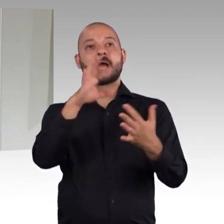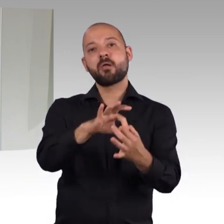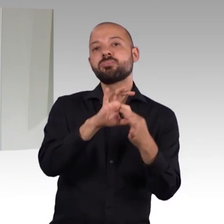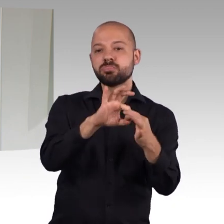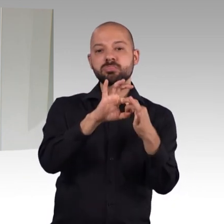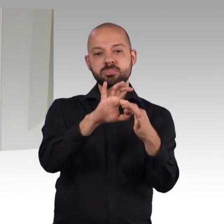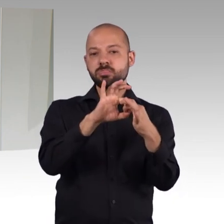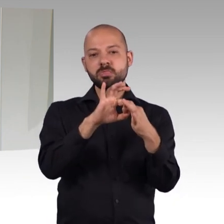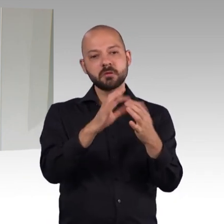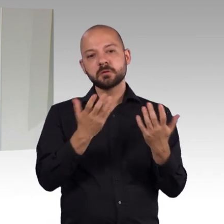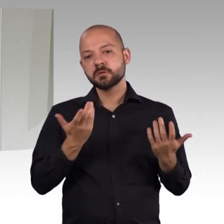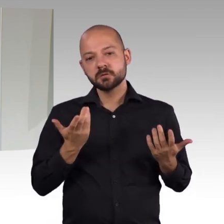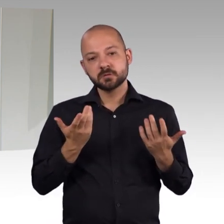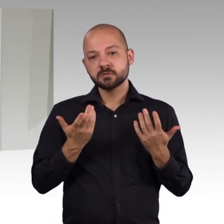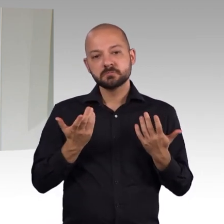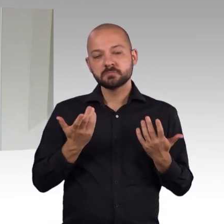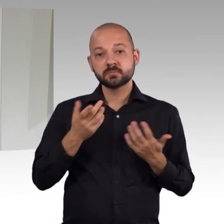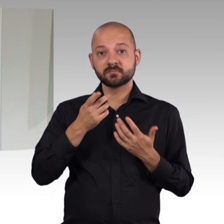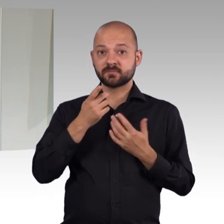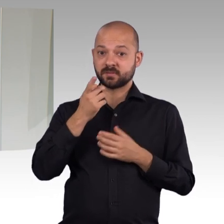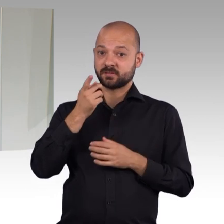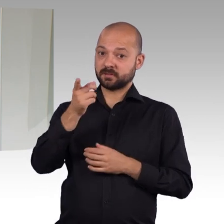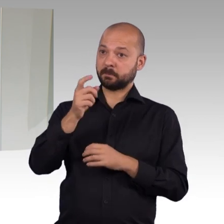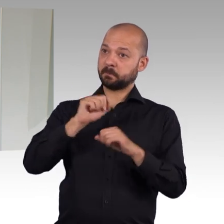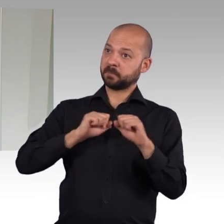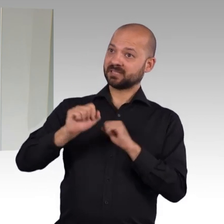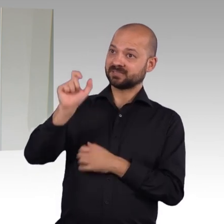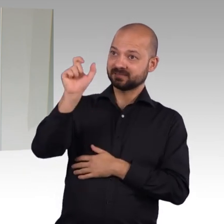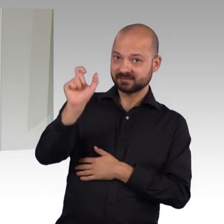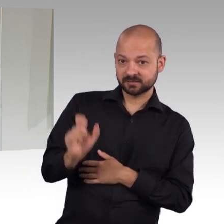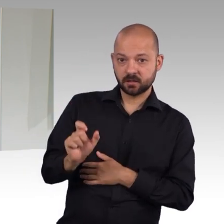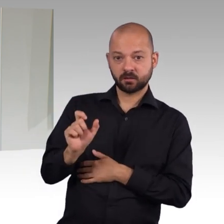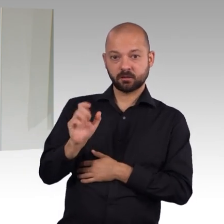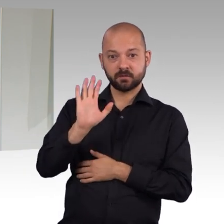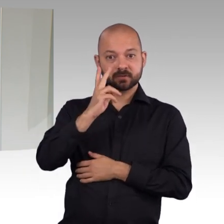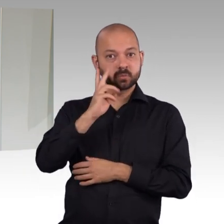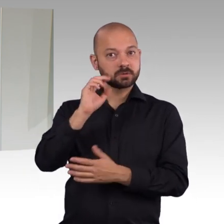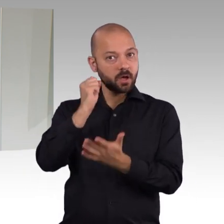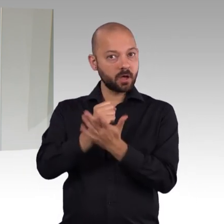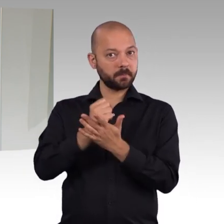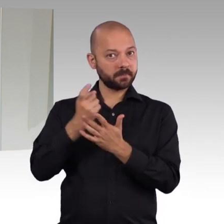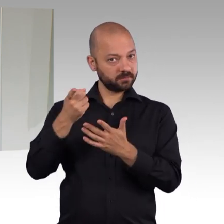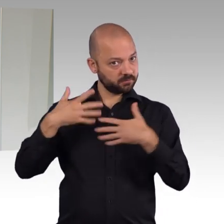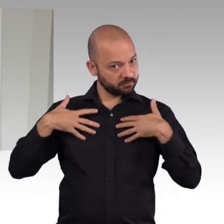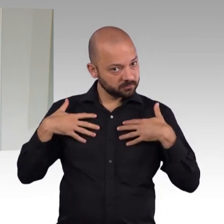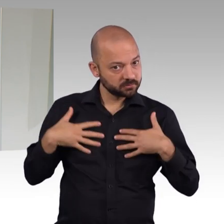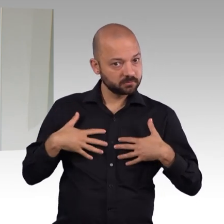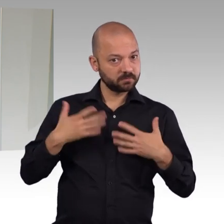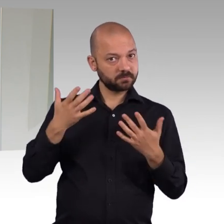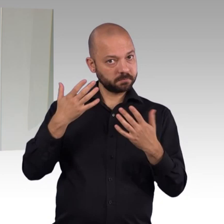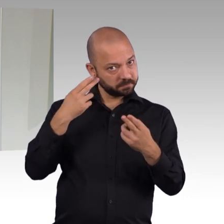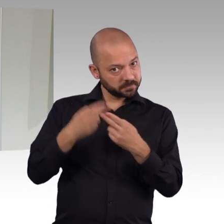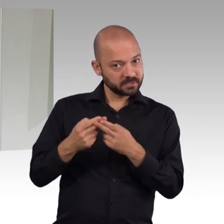sich nicht allein daran, was sie vorher getan hat, sondern ausschließlich an ihrer Amtsführung und was sie für die